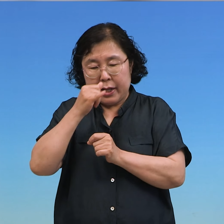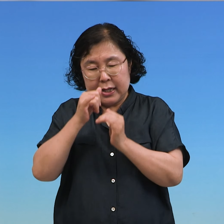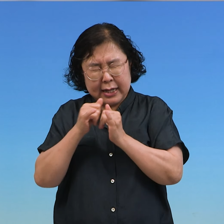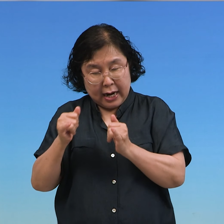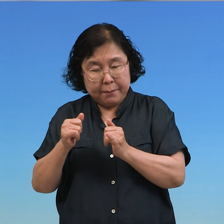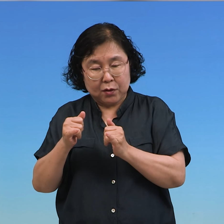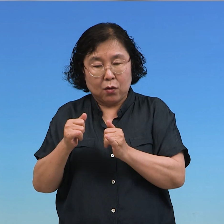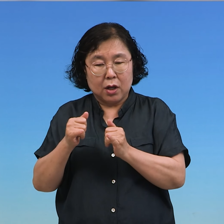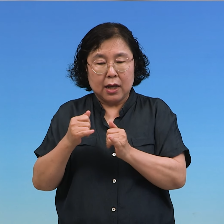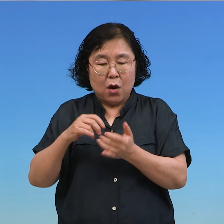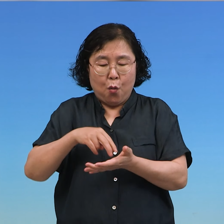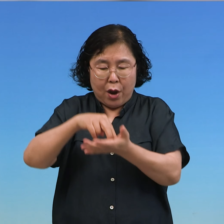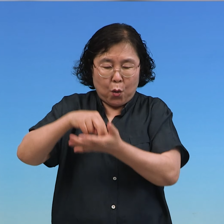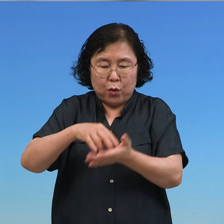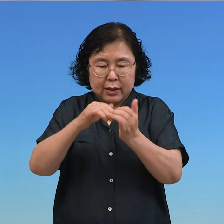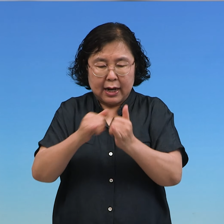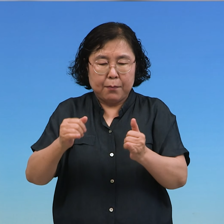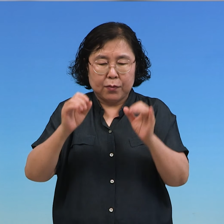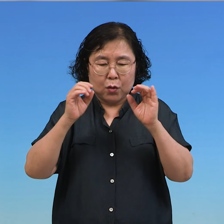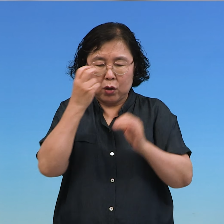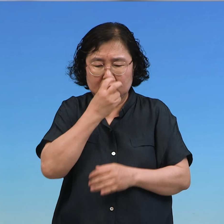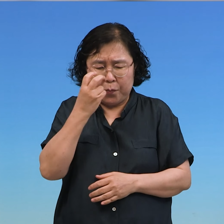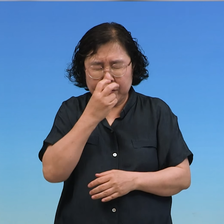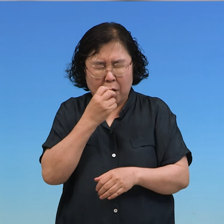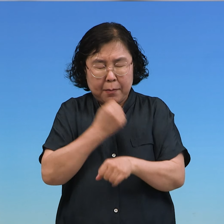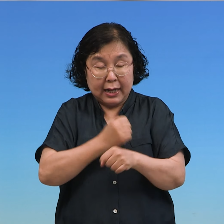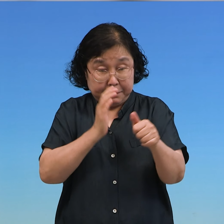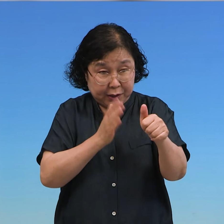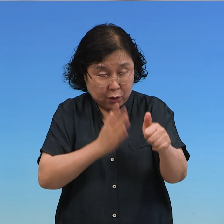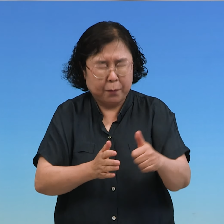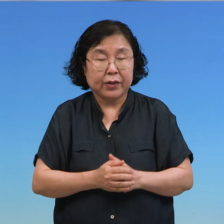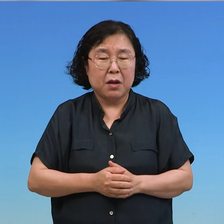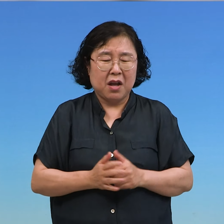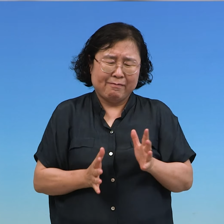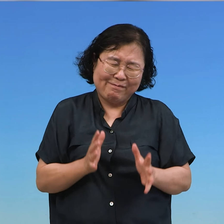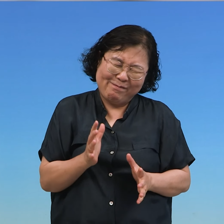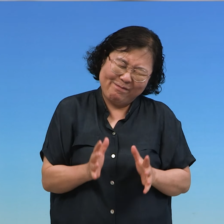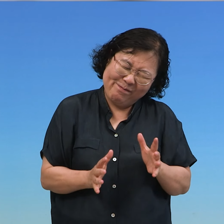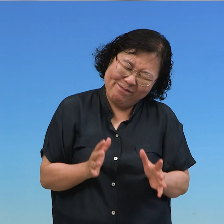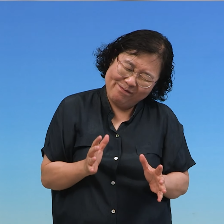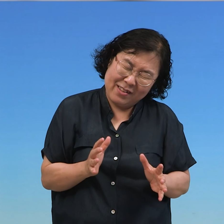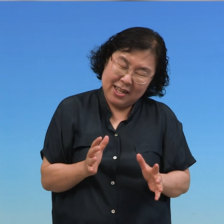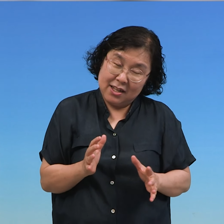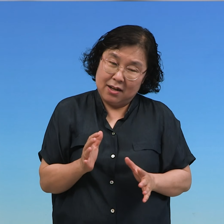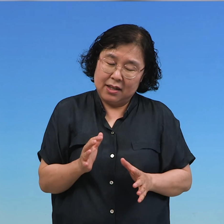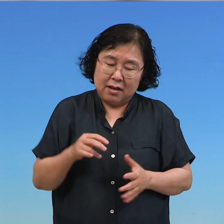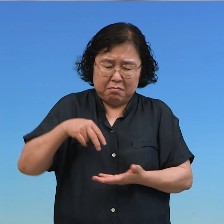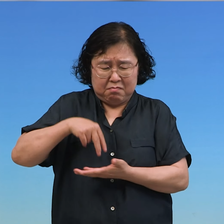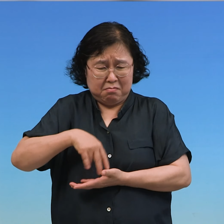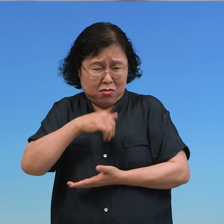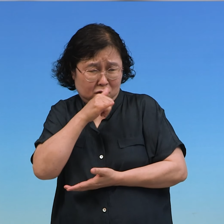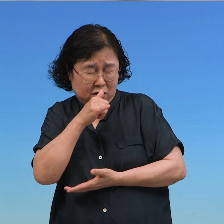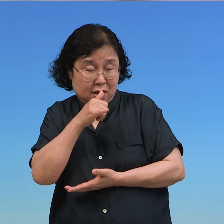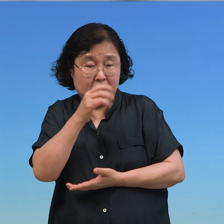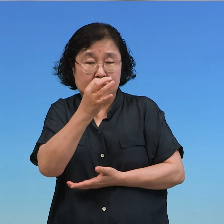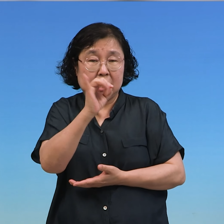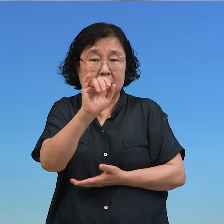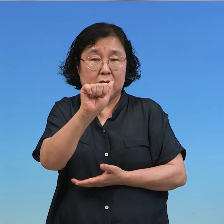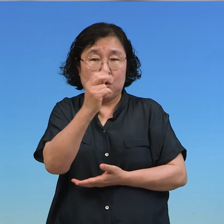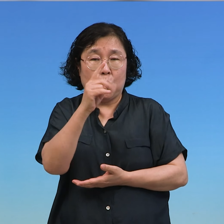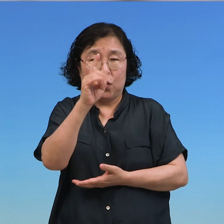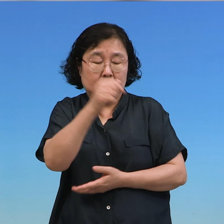체크해야 돼요 처음 온 사람이에요 그렇게 어색해 있는데요 이효성 집사님이 저게